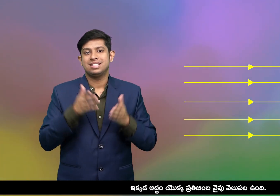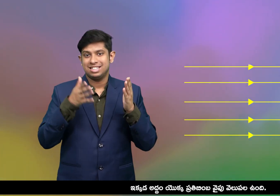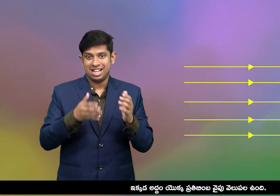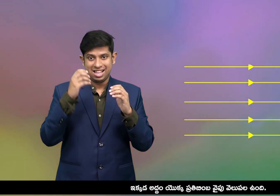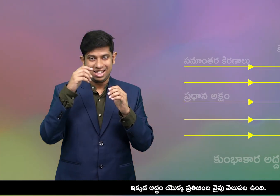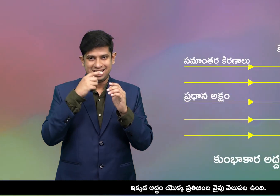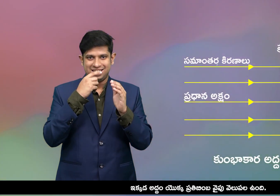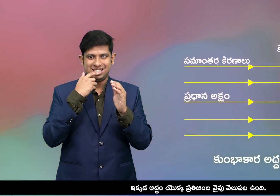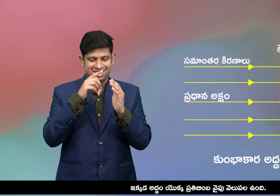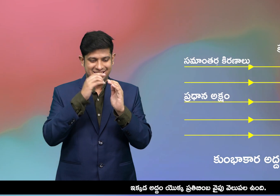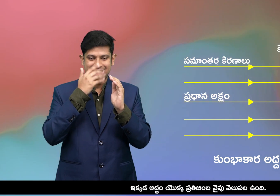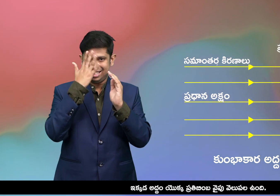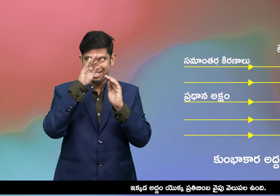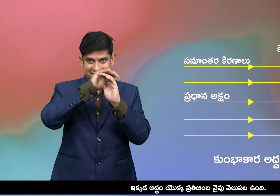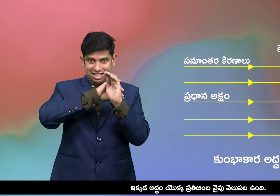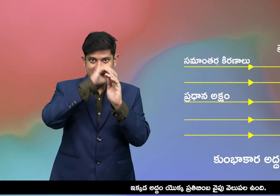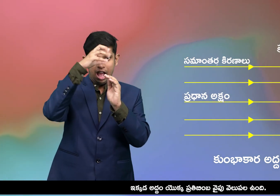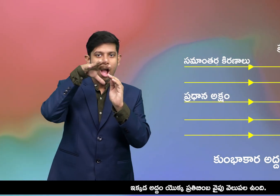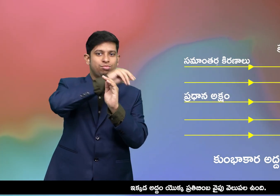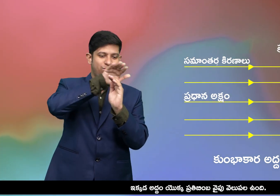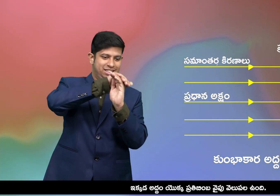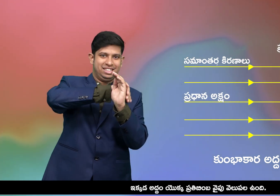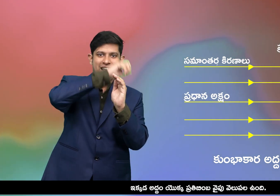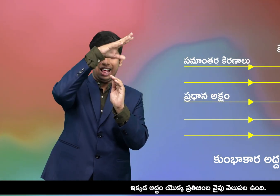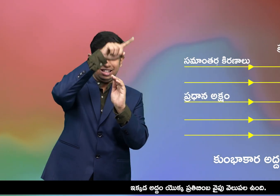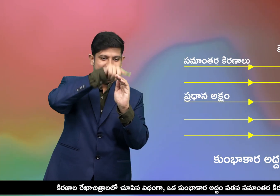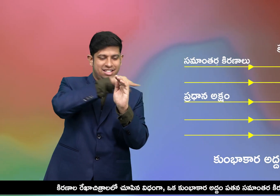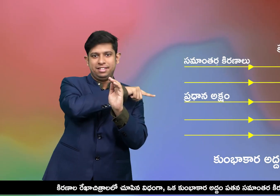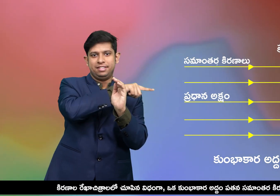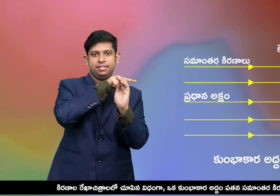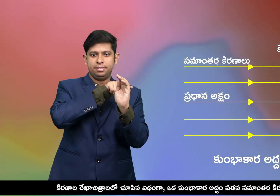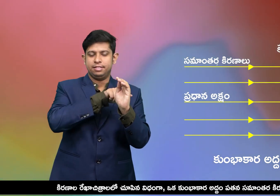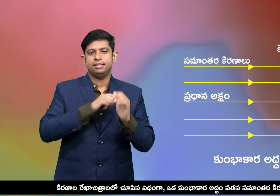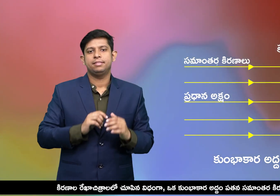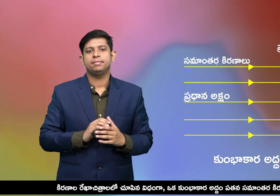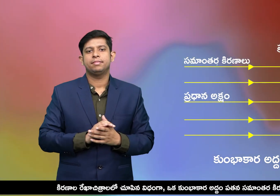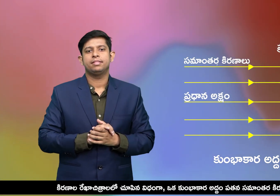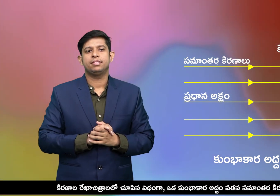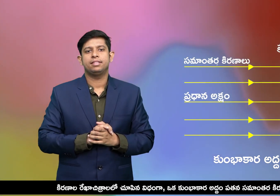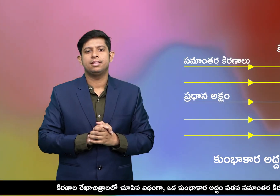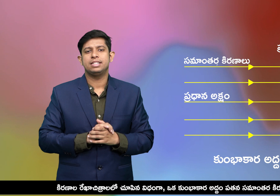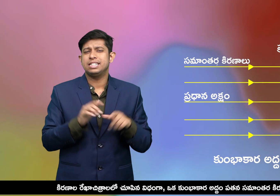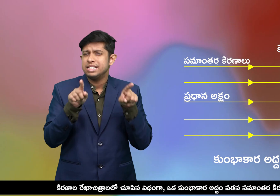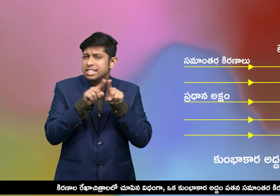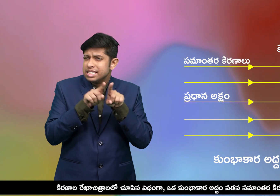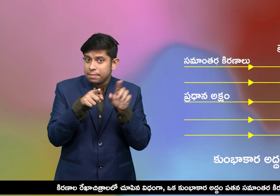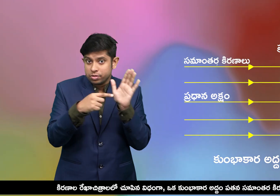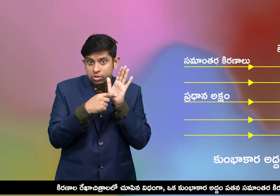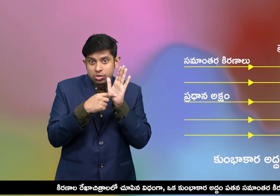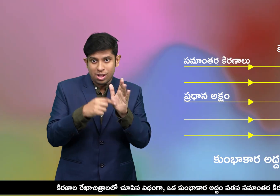ఇక్కడ అద్దం యొక్క ప్రతిబింబ వైపు వెలుపల ఉంది. కిరణాల రేఖాచిత్రాలలో చూపిన విధంగా ఒక కుంభాకార